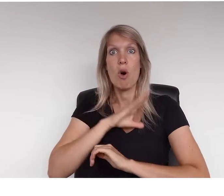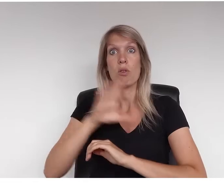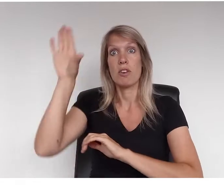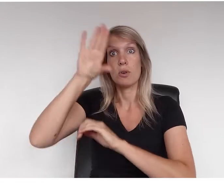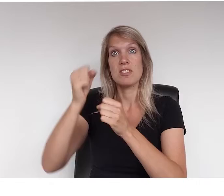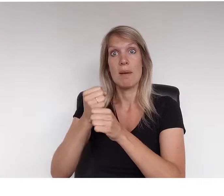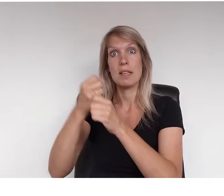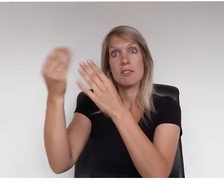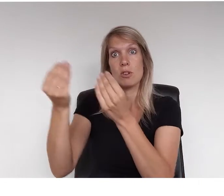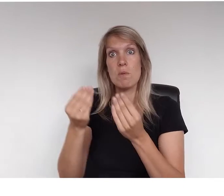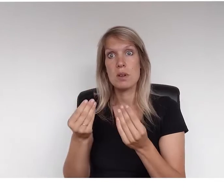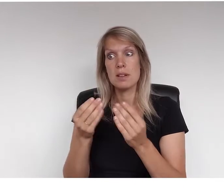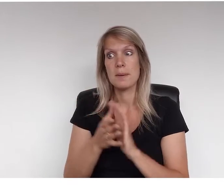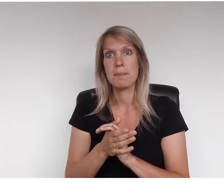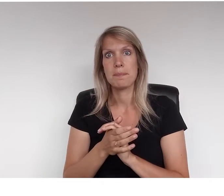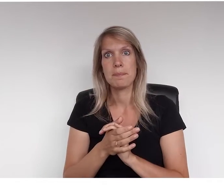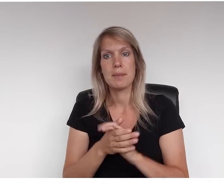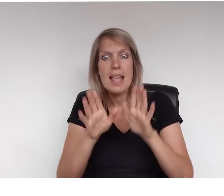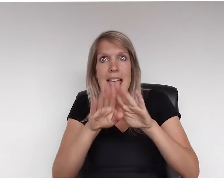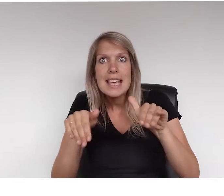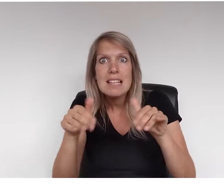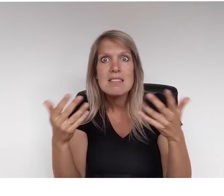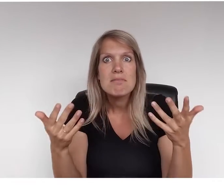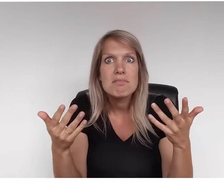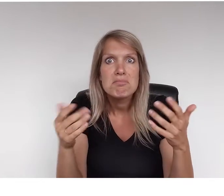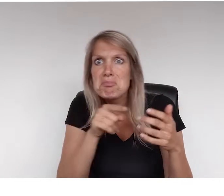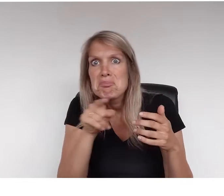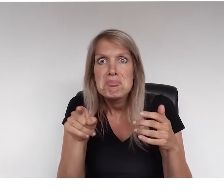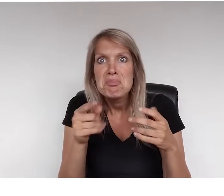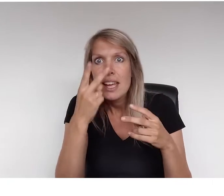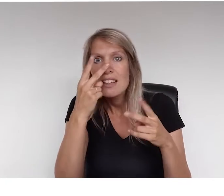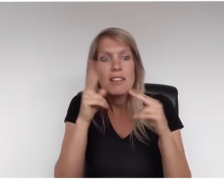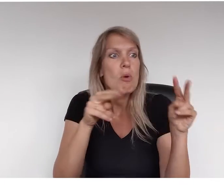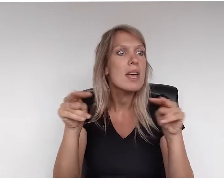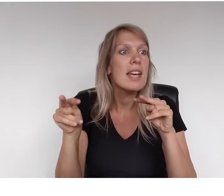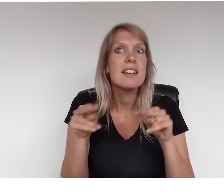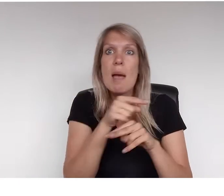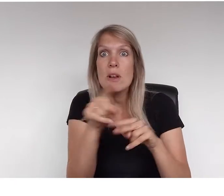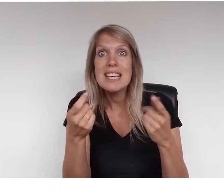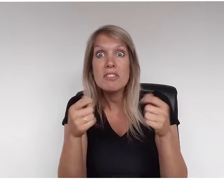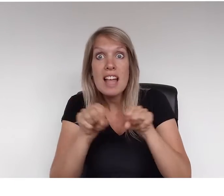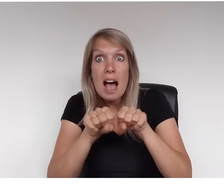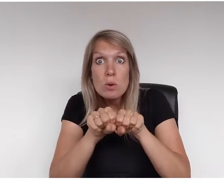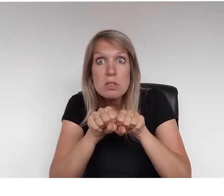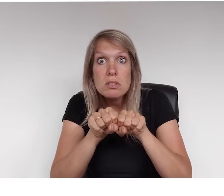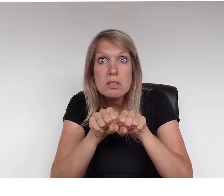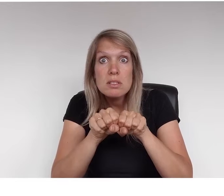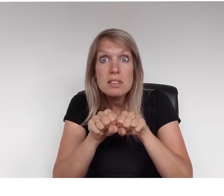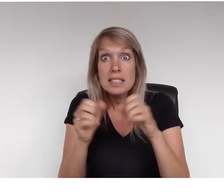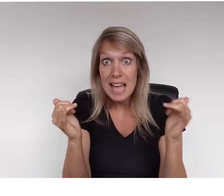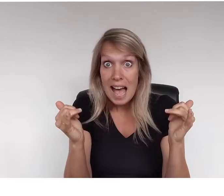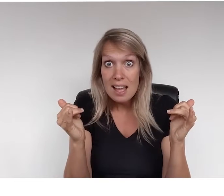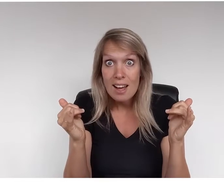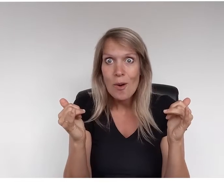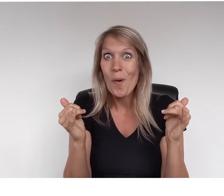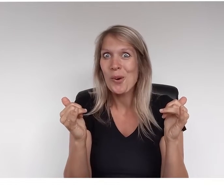een goed idee. Hey kids. Kijk eens om je heen in huis. Heb jij misschien ook iets van hout? Ja? Ja. Oh, mooi.